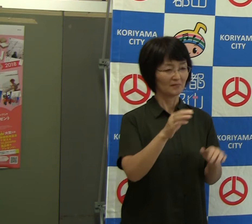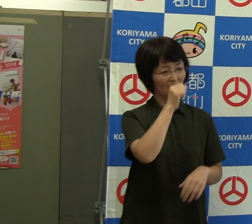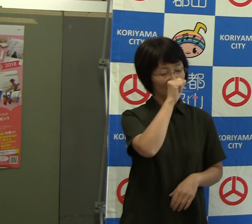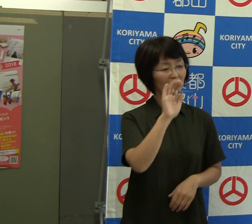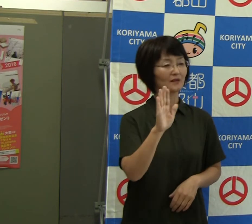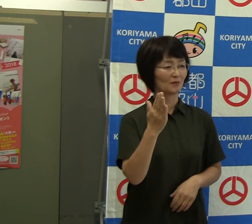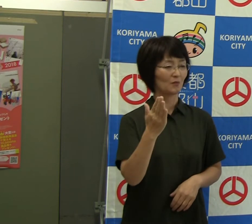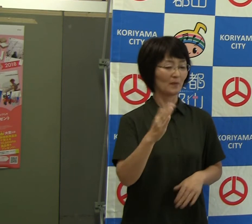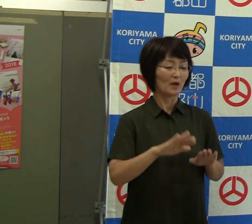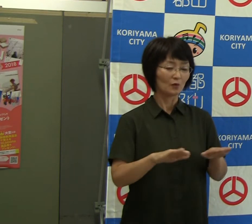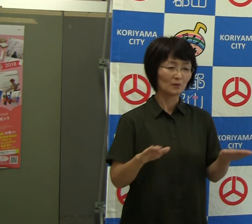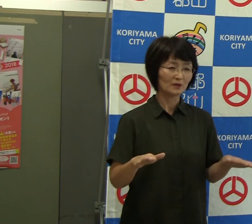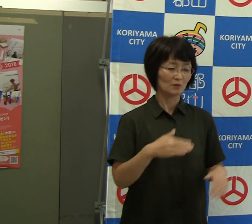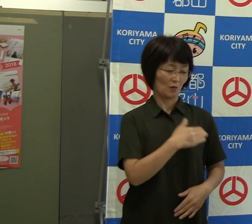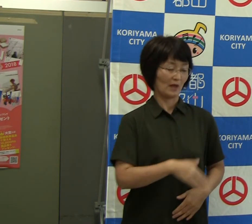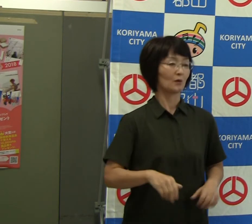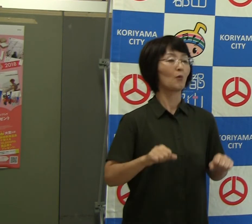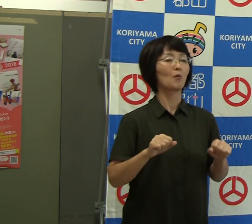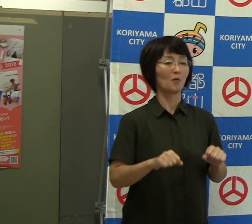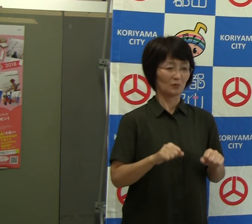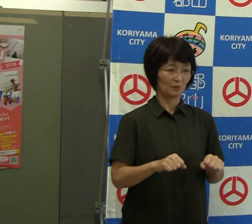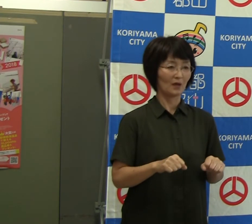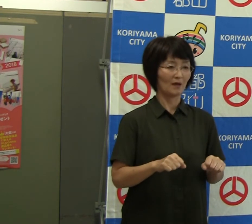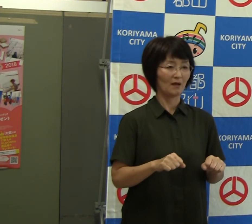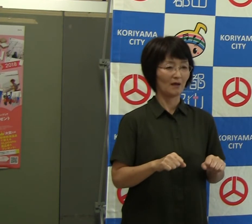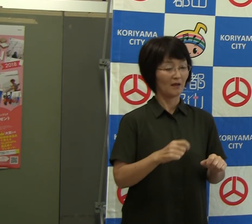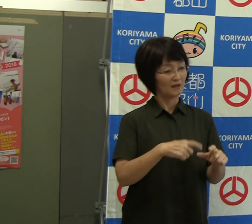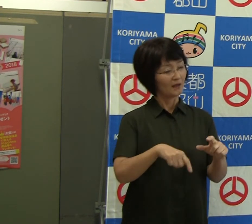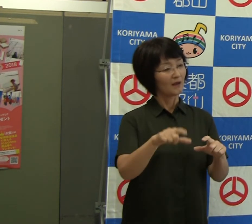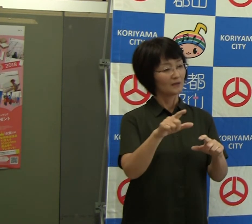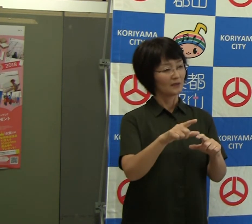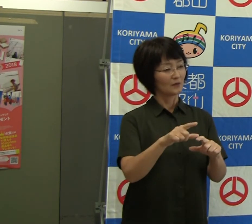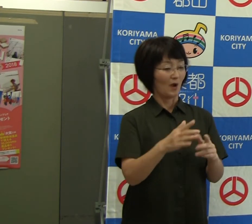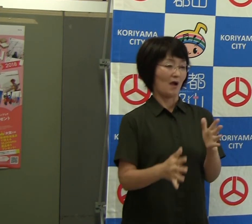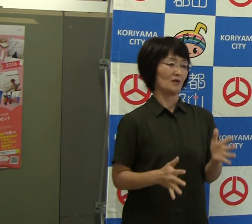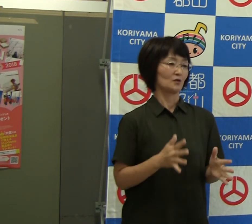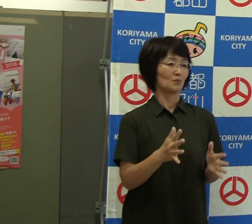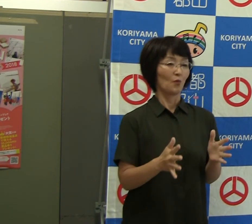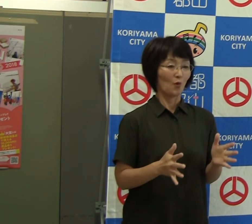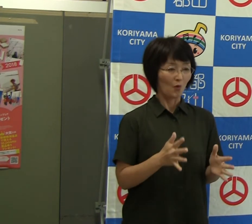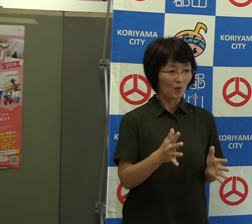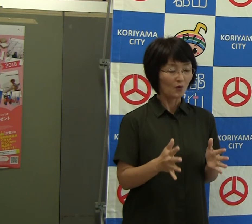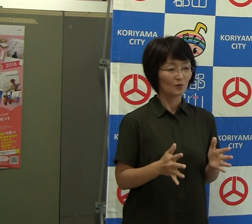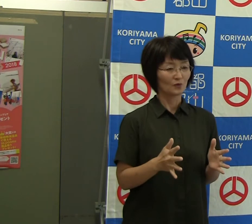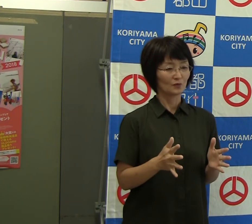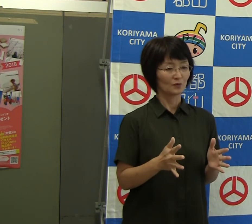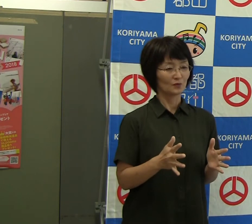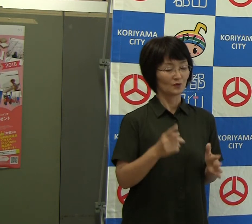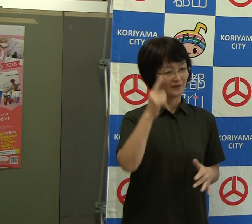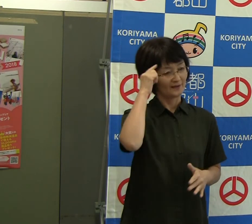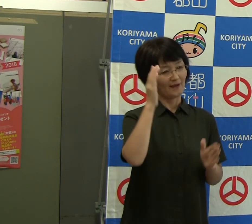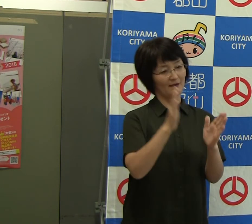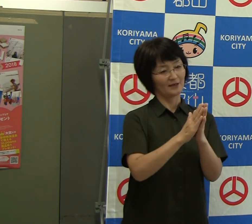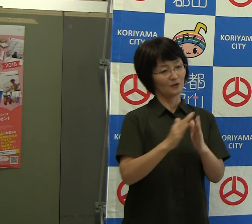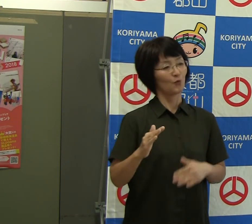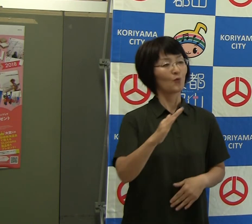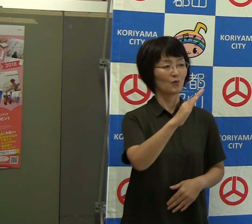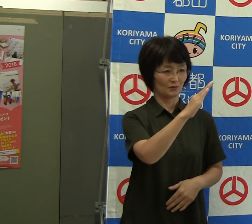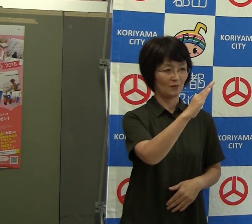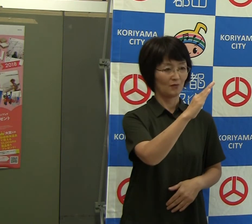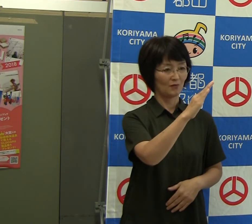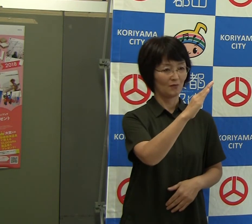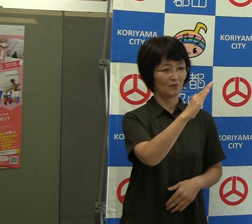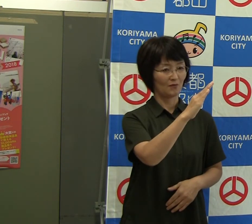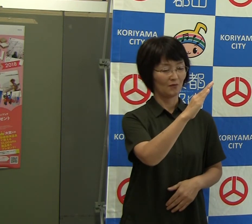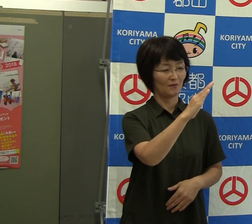どもたちの健康とですね、さらにスポーツ精神の工場ですから、やはり